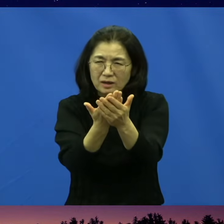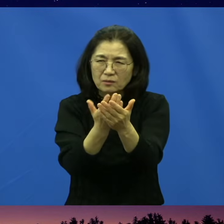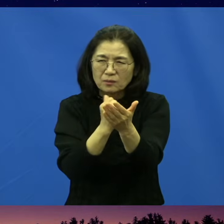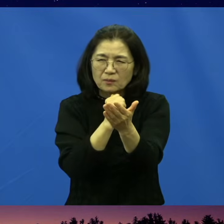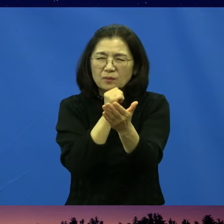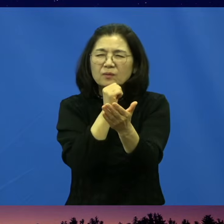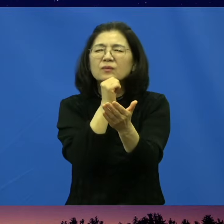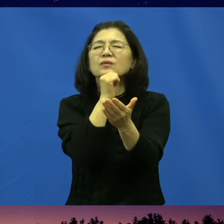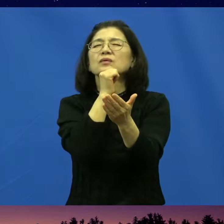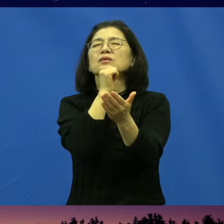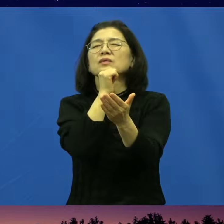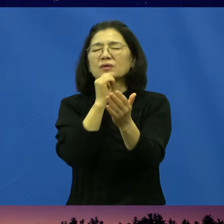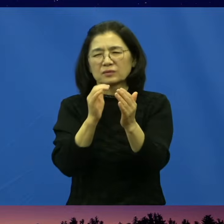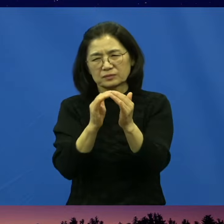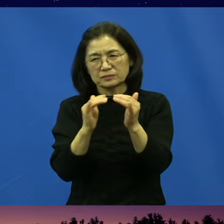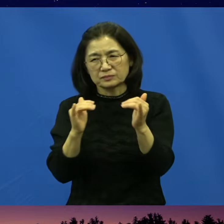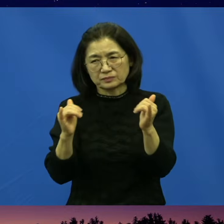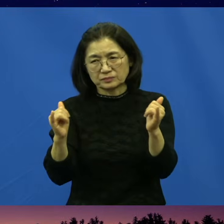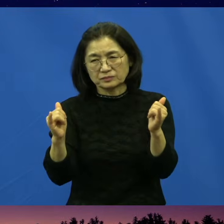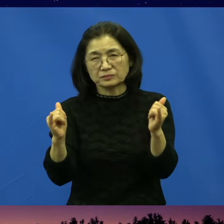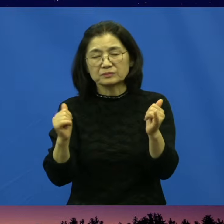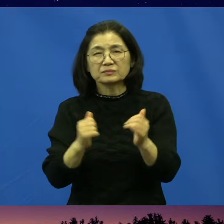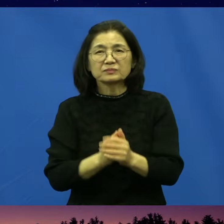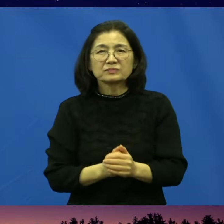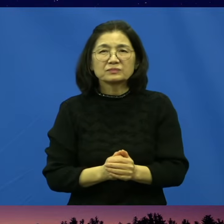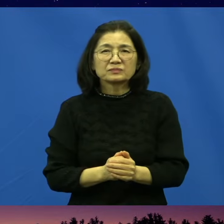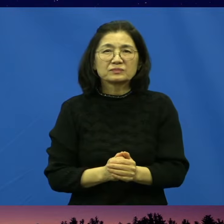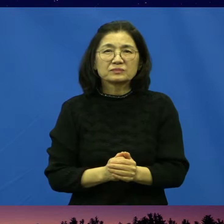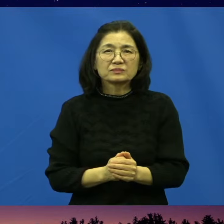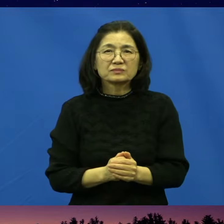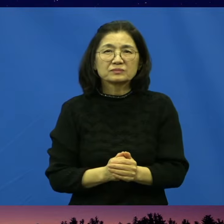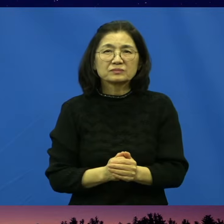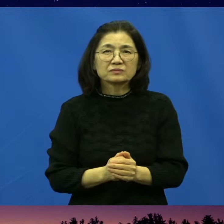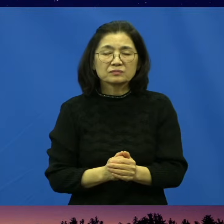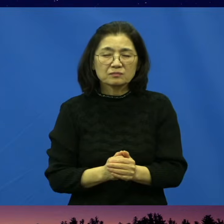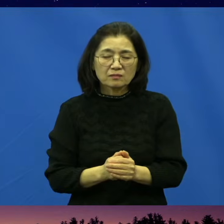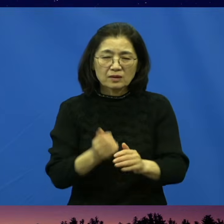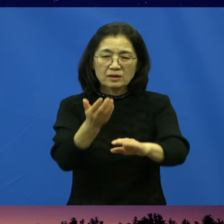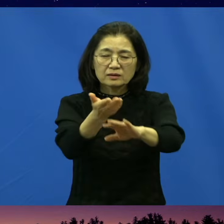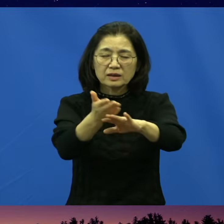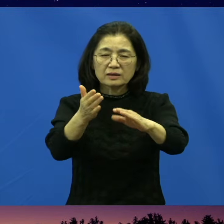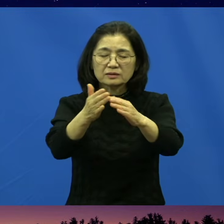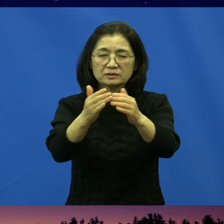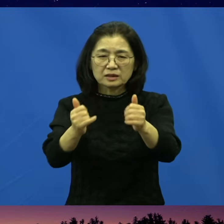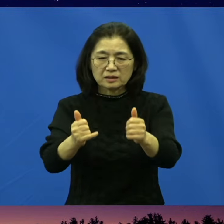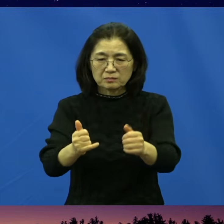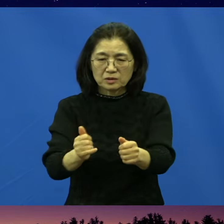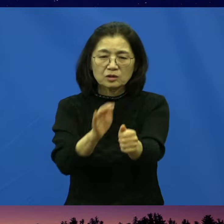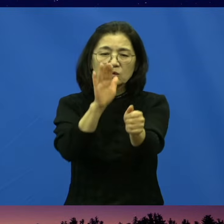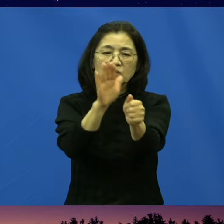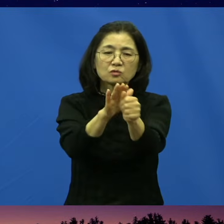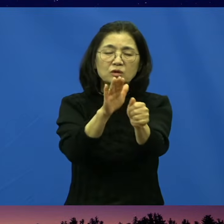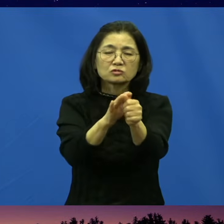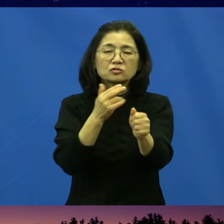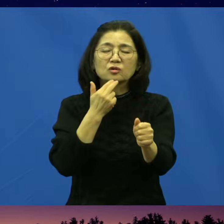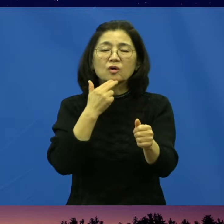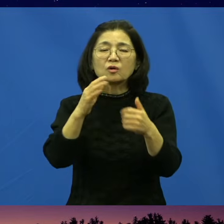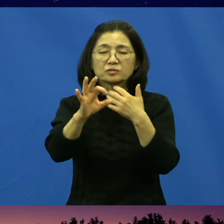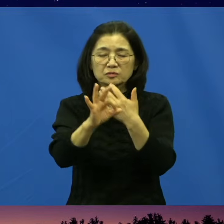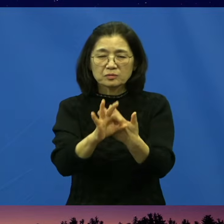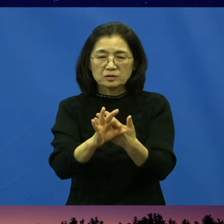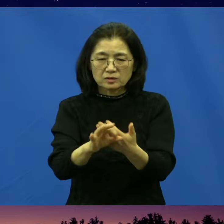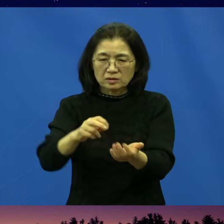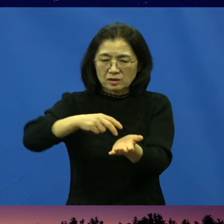철저하게 수동적인 인생입니다. 누군가가 보조해주지 않으면 제대로 걸을 수도 없고, 또